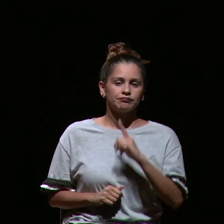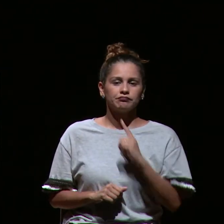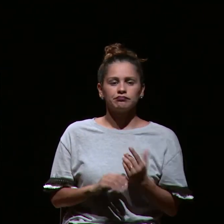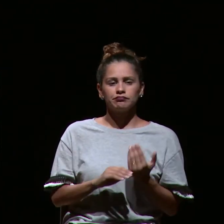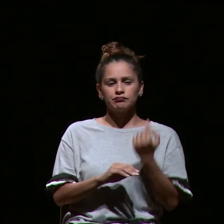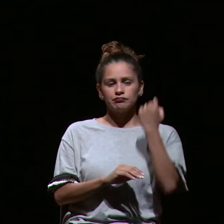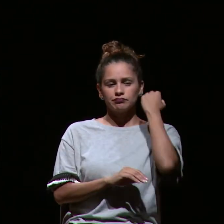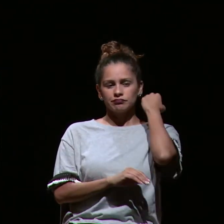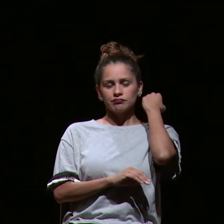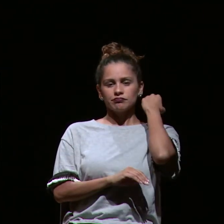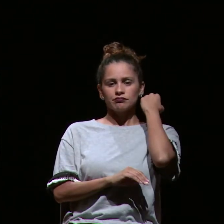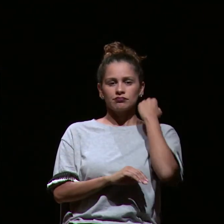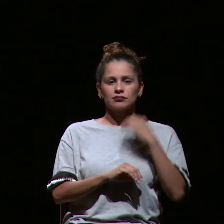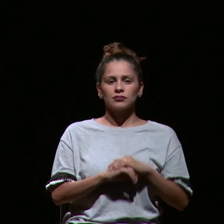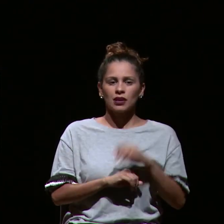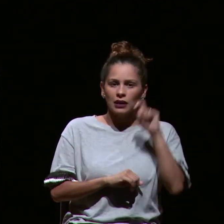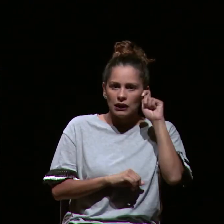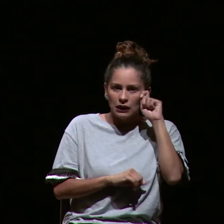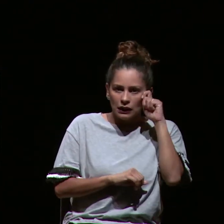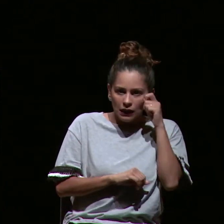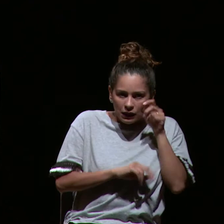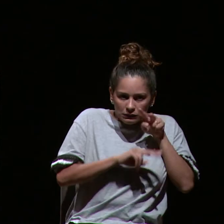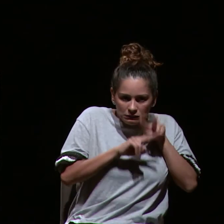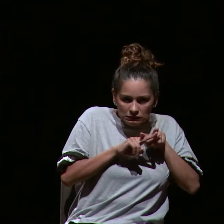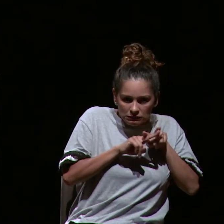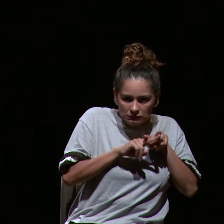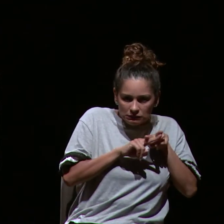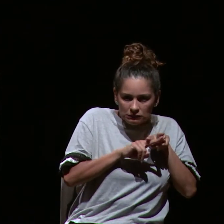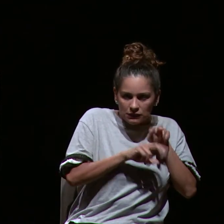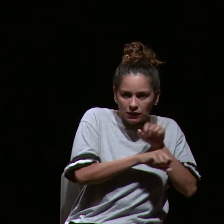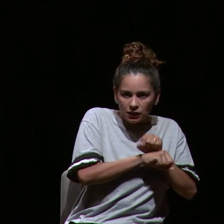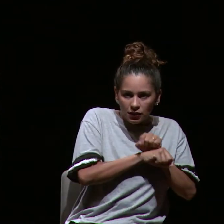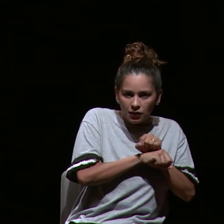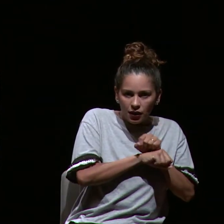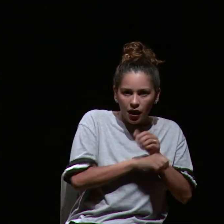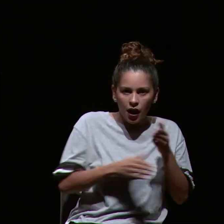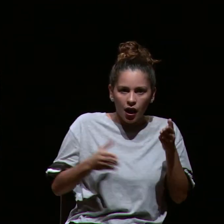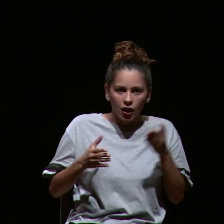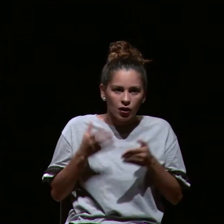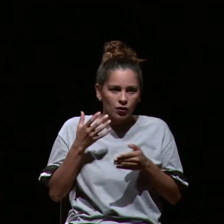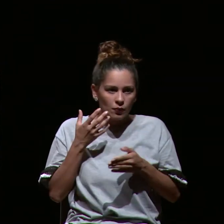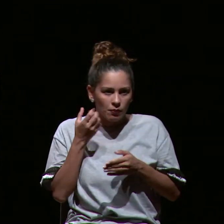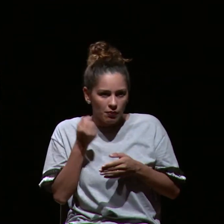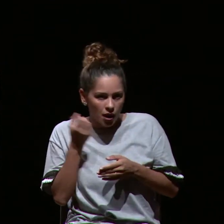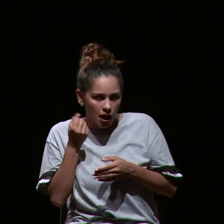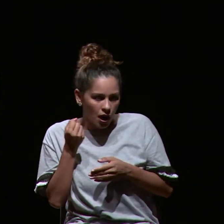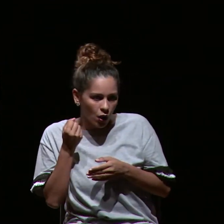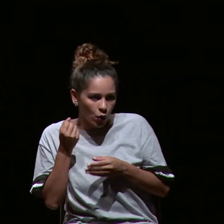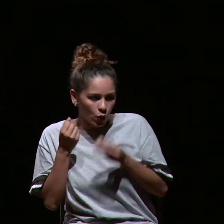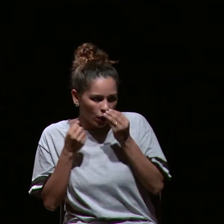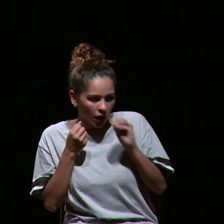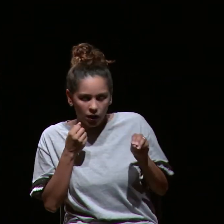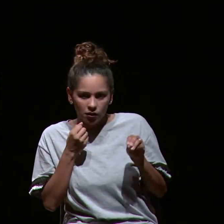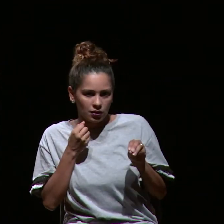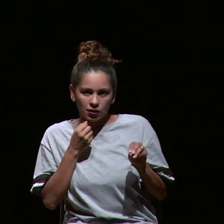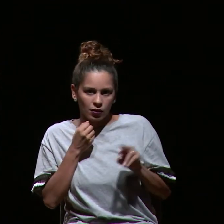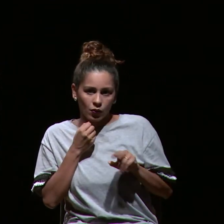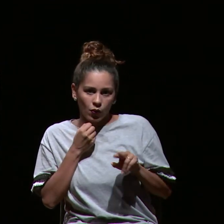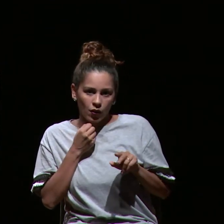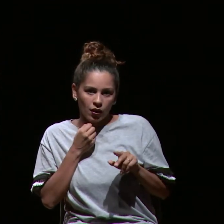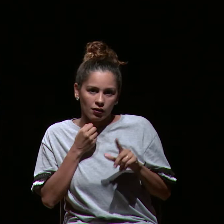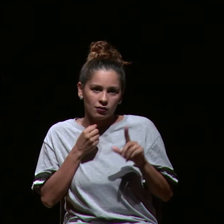expiatórios, mas os brancos agora são mais cultos e não nos trata com desprezo. Que Deus ilumine os brancos para que os pretos sejam